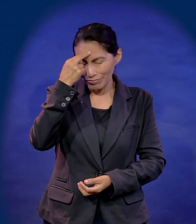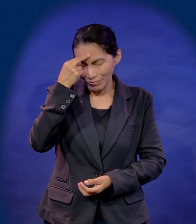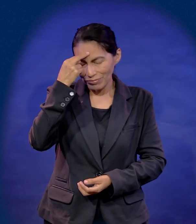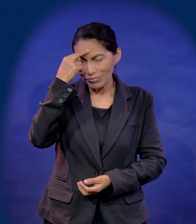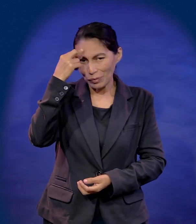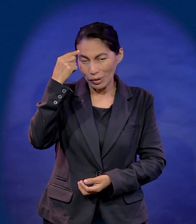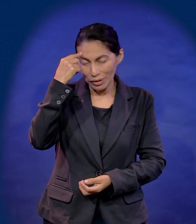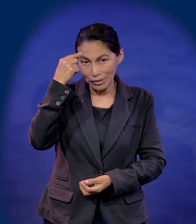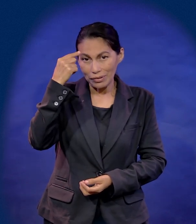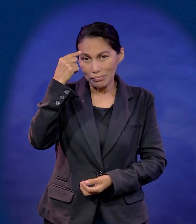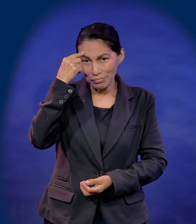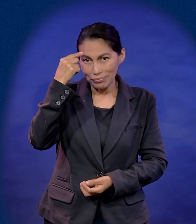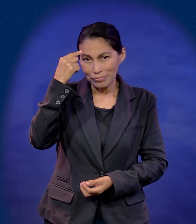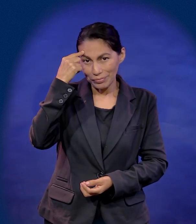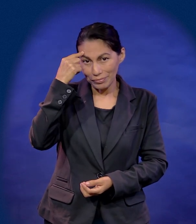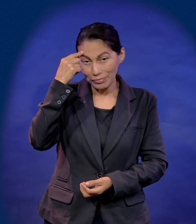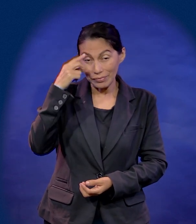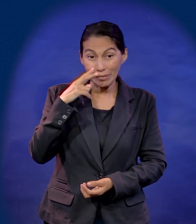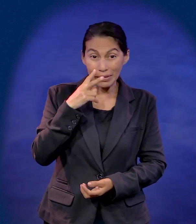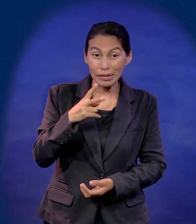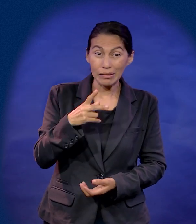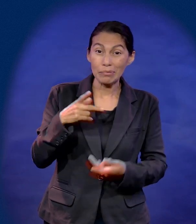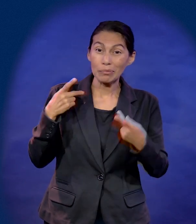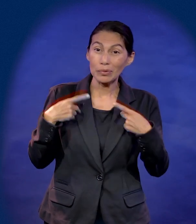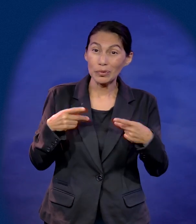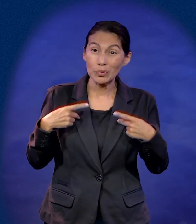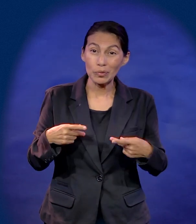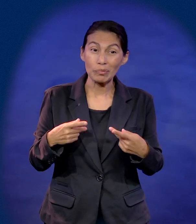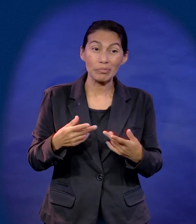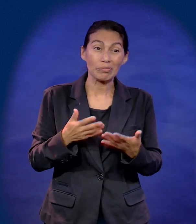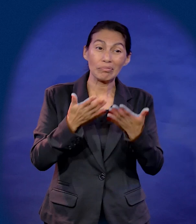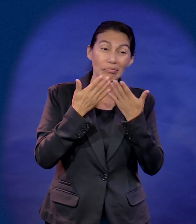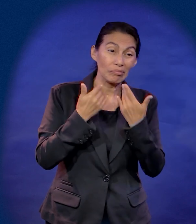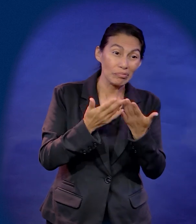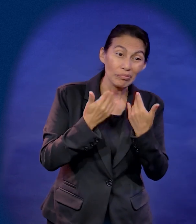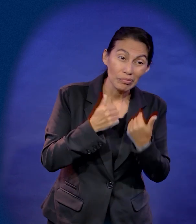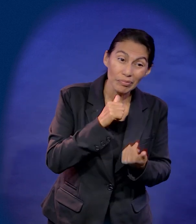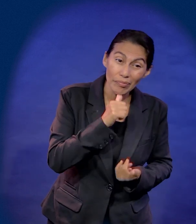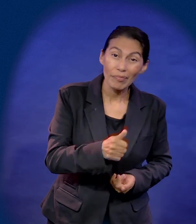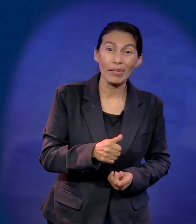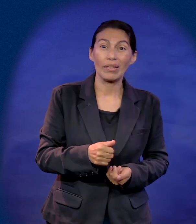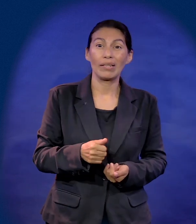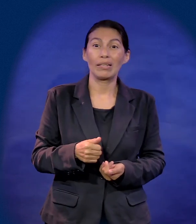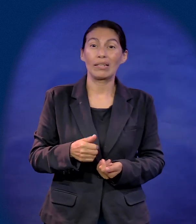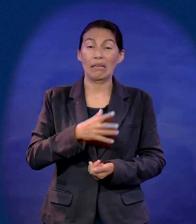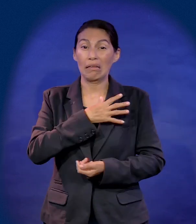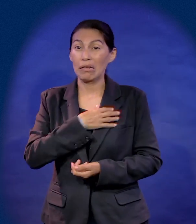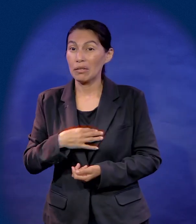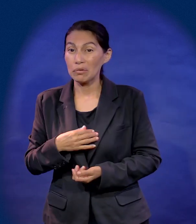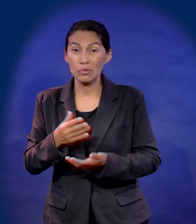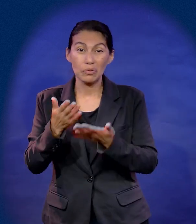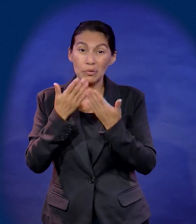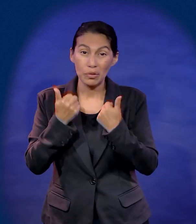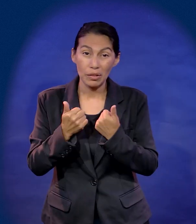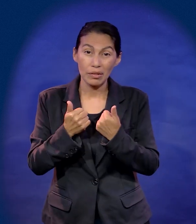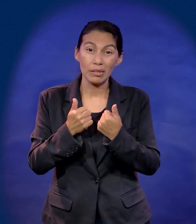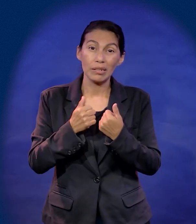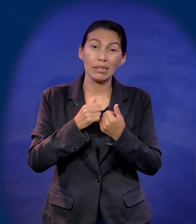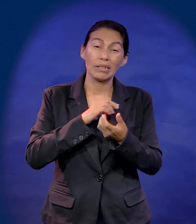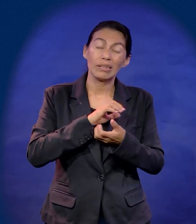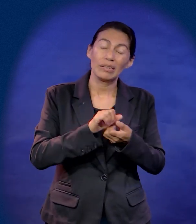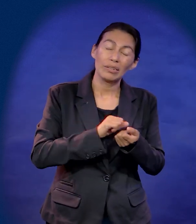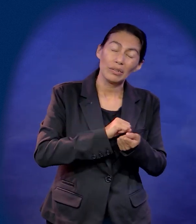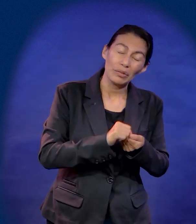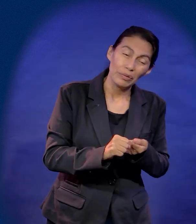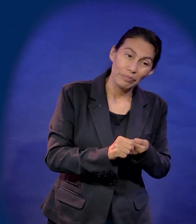¿Cómo me he acordado de usted en mi vida? He visto muchachos llorar que no tienen nada, están deshechos, ni siquiera se han casado,